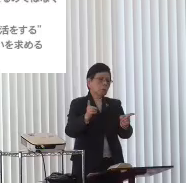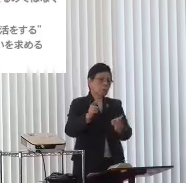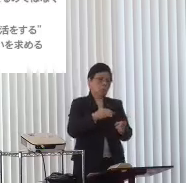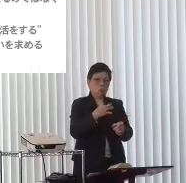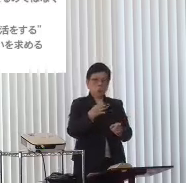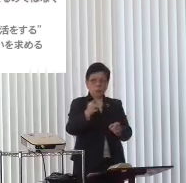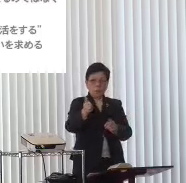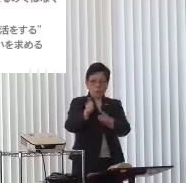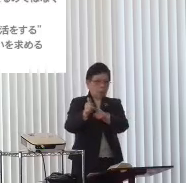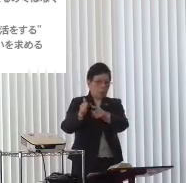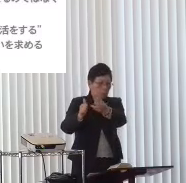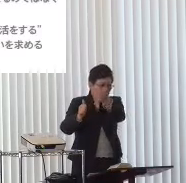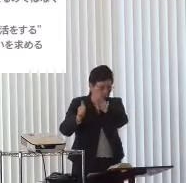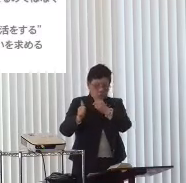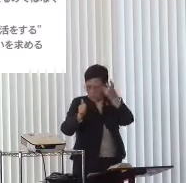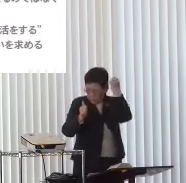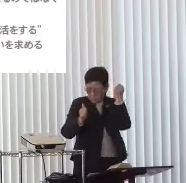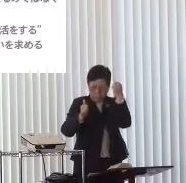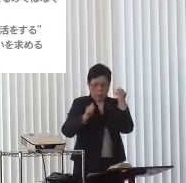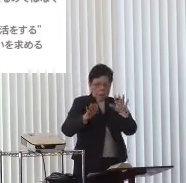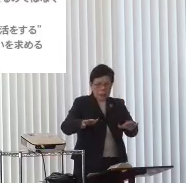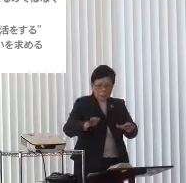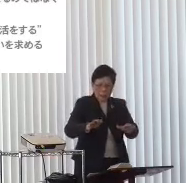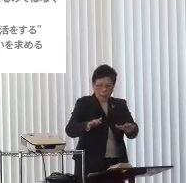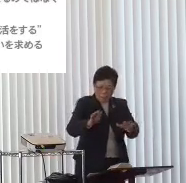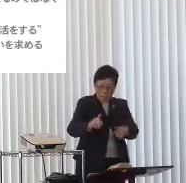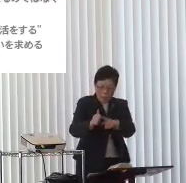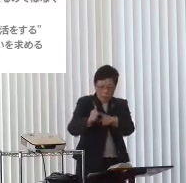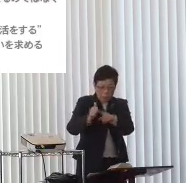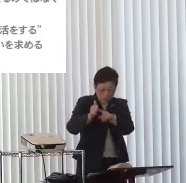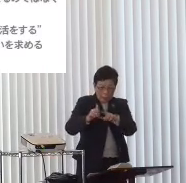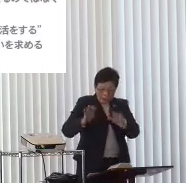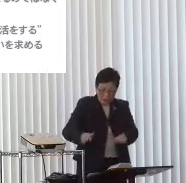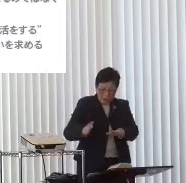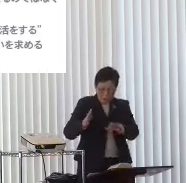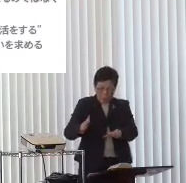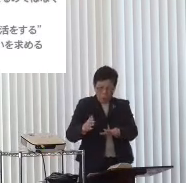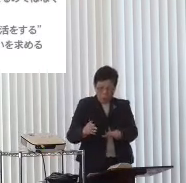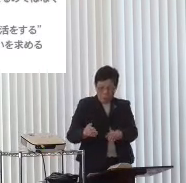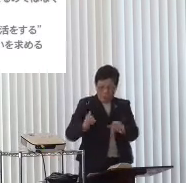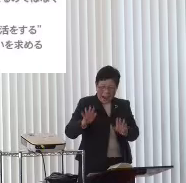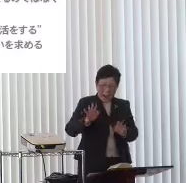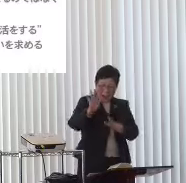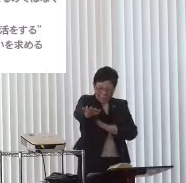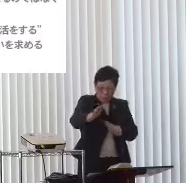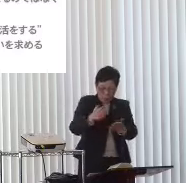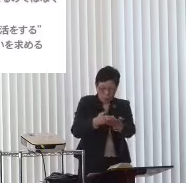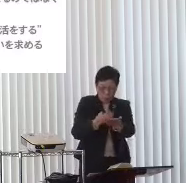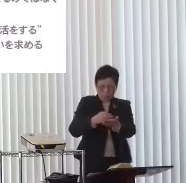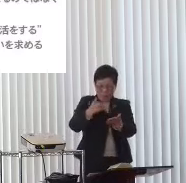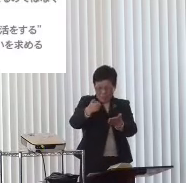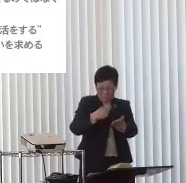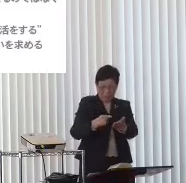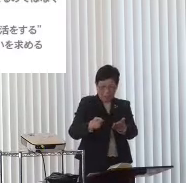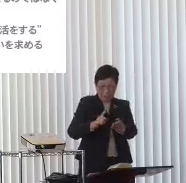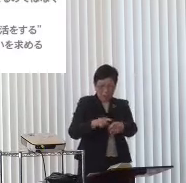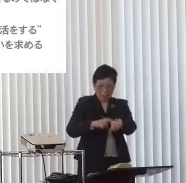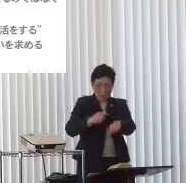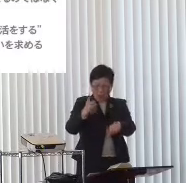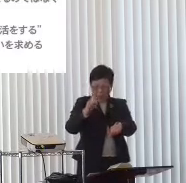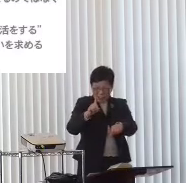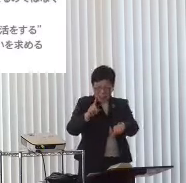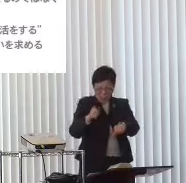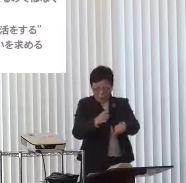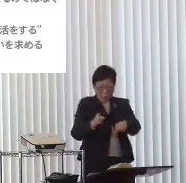ースだぞとか、ね、ここで頑張れとか、ね、もうちょっとあと何秒、ね、1秒を削り出せとか書いてあるんですよ、この腕に、ね、